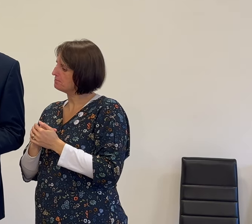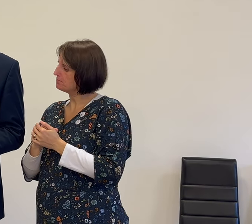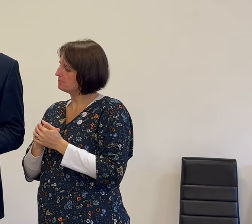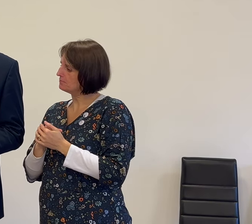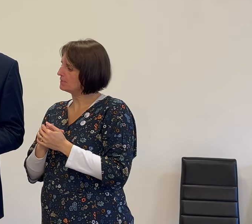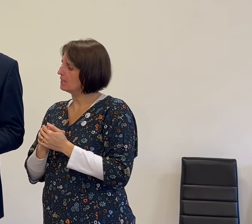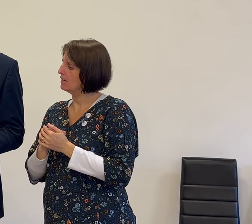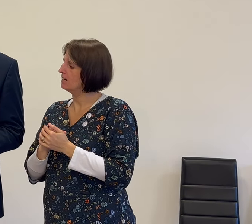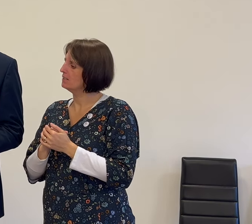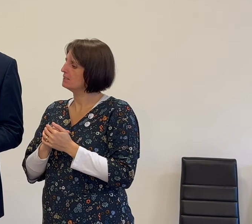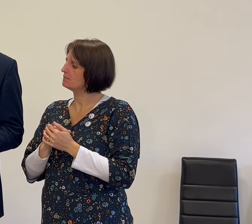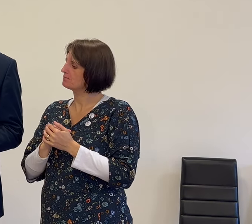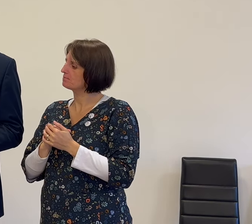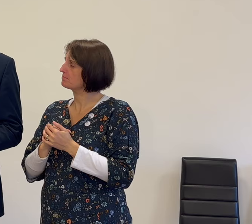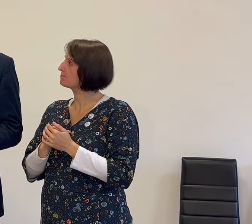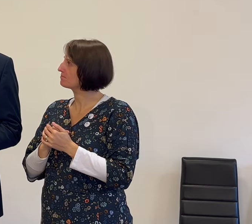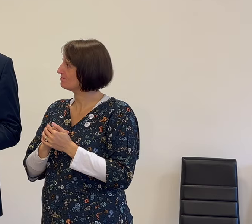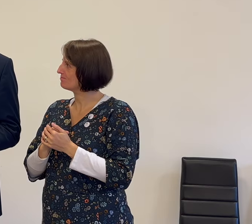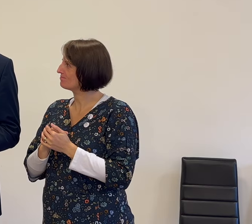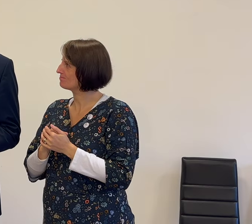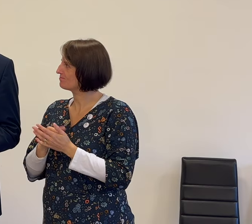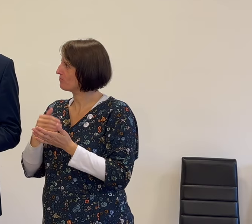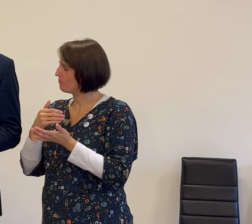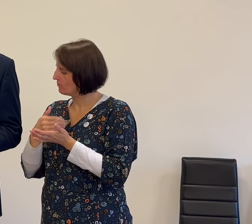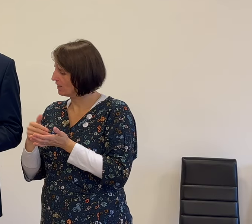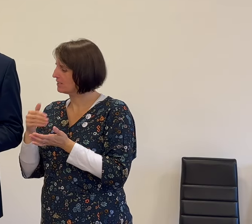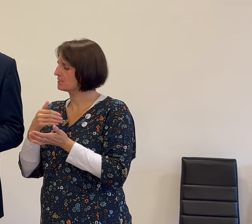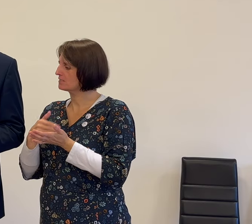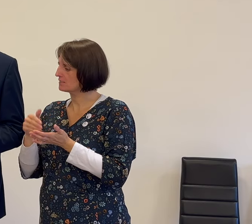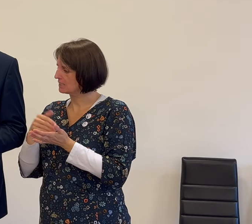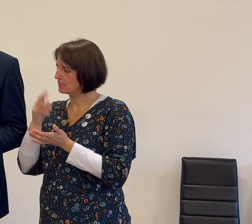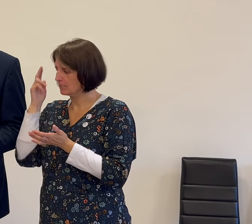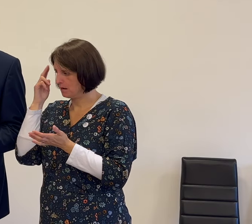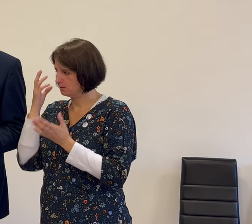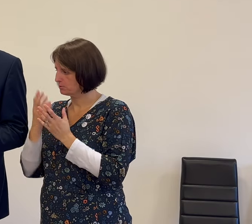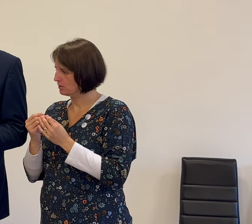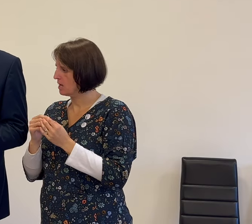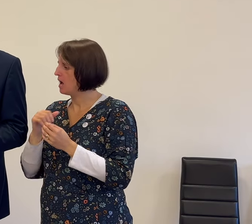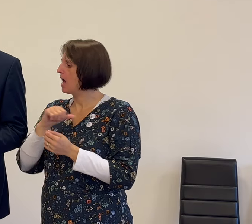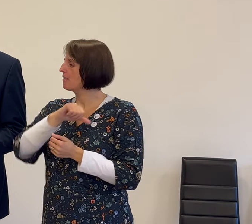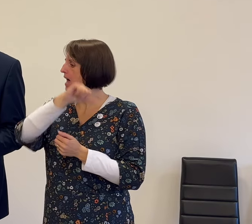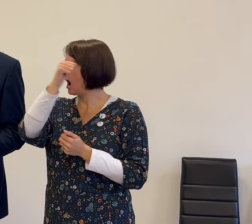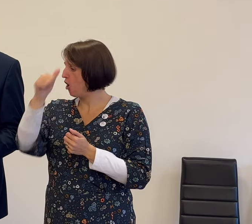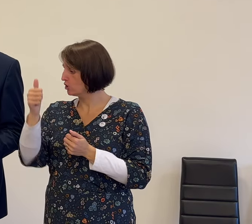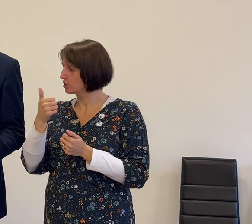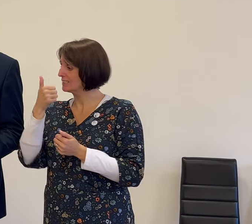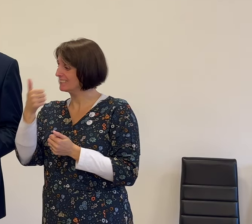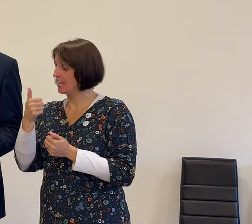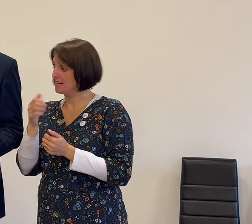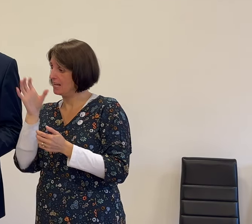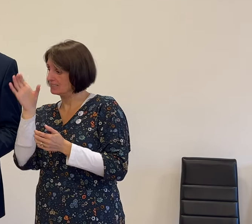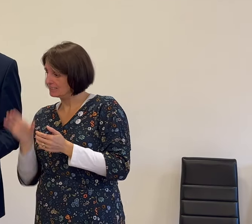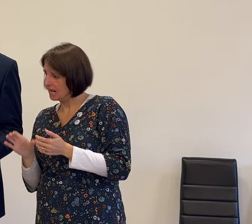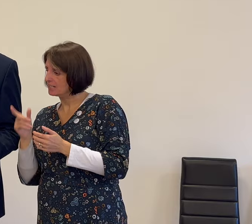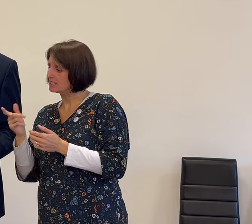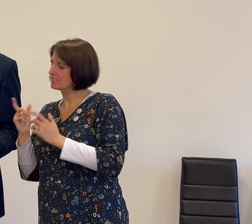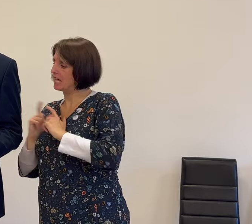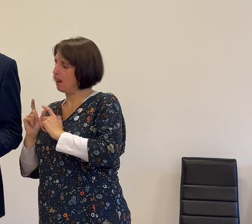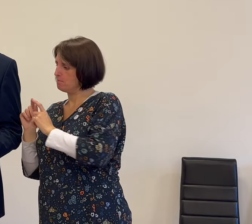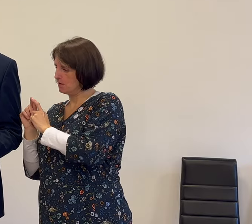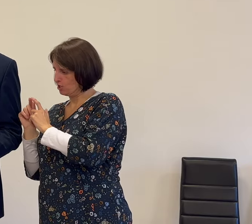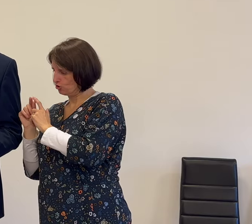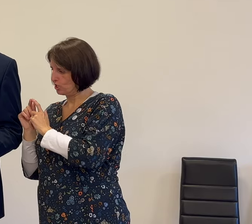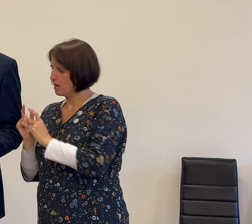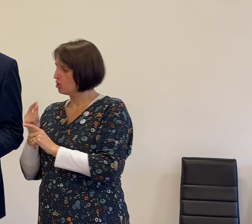kapitola. A tady už zjistíte, co je to za známý příběh. Nahoře z jedné strany stáli Pelištejci, nahoře z druhé